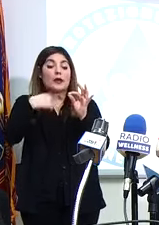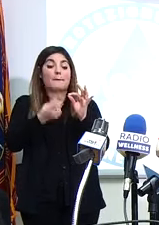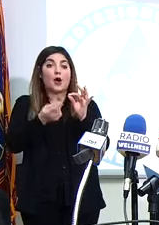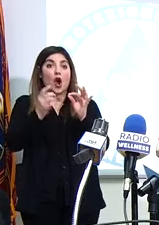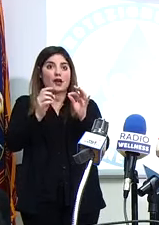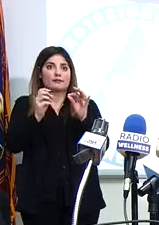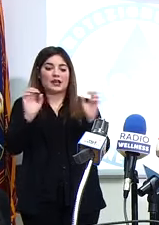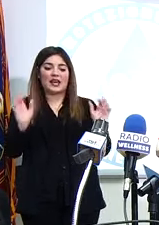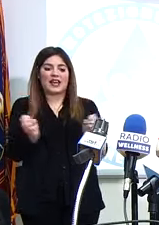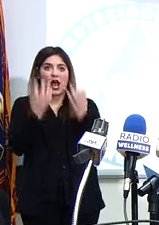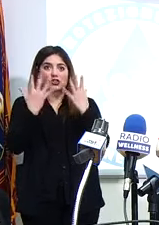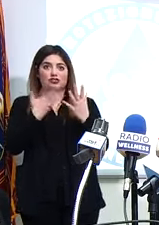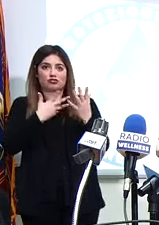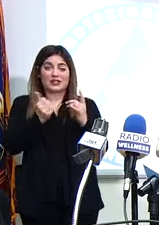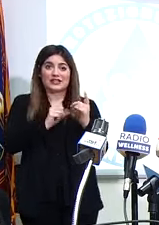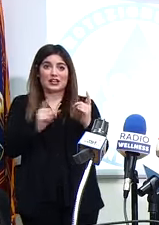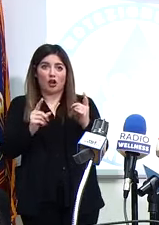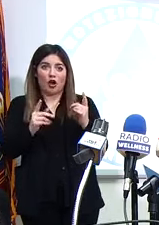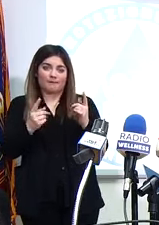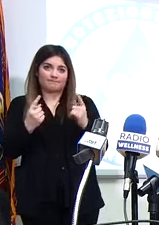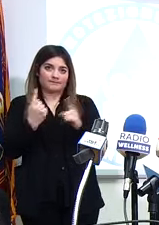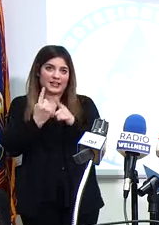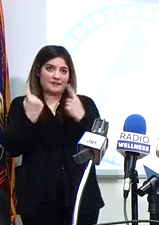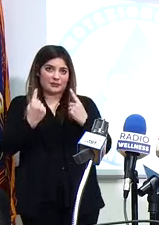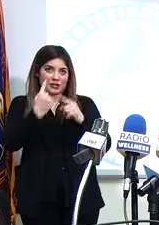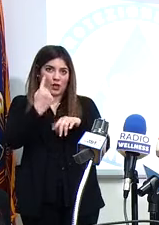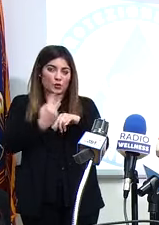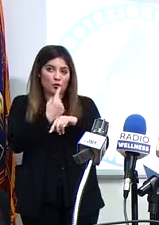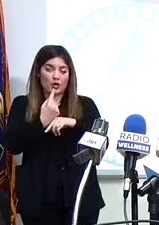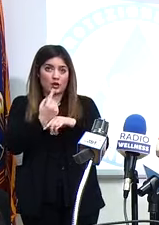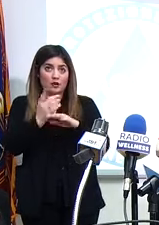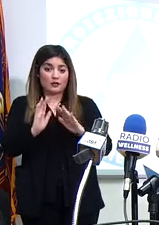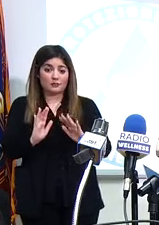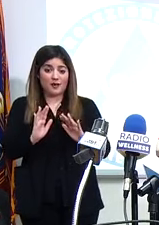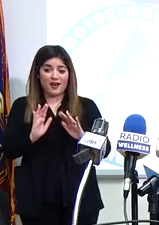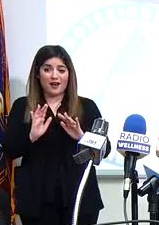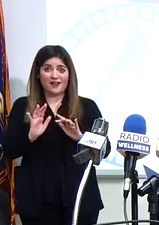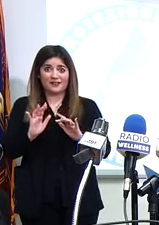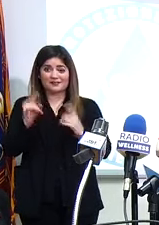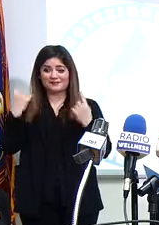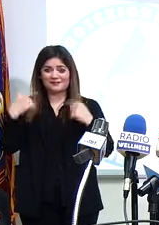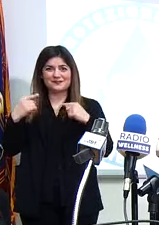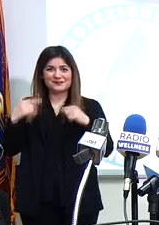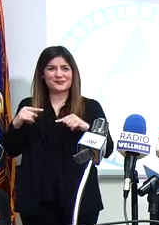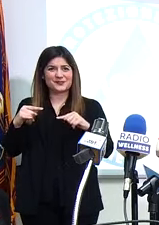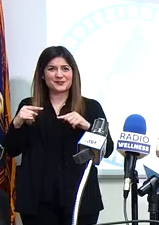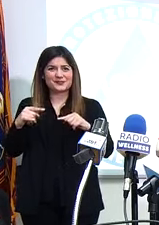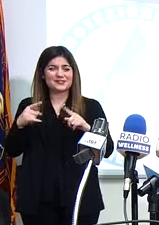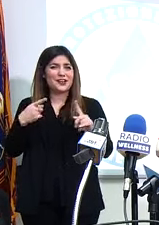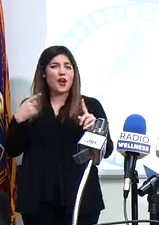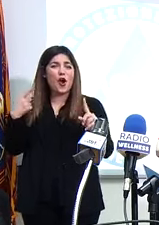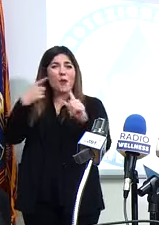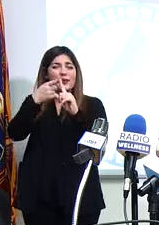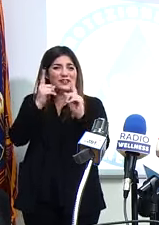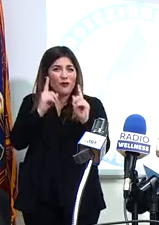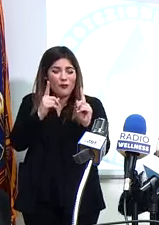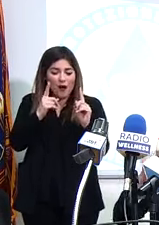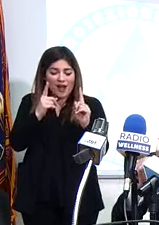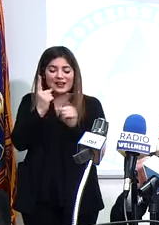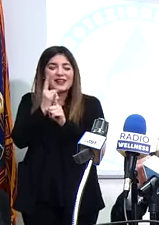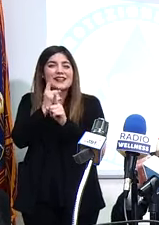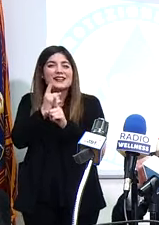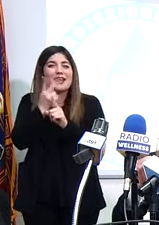si fa, no, occorre andare, non si ricoverano questi soggetti. Quindi l'end point, cioè l'obiettivo primario, è guardare